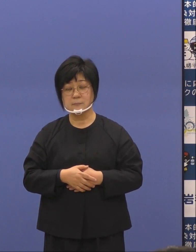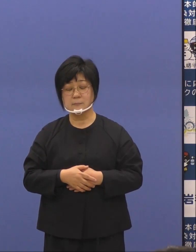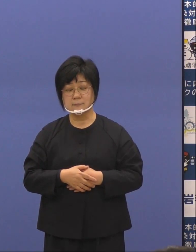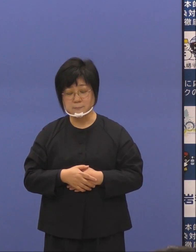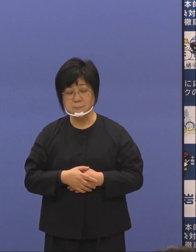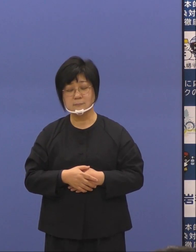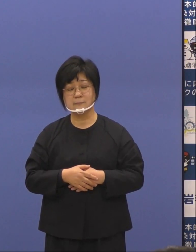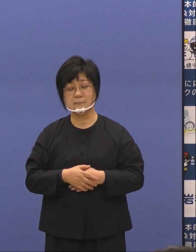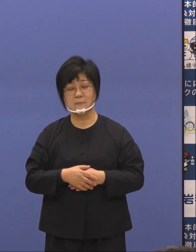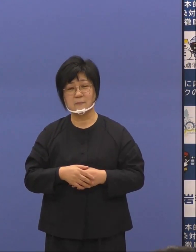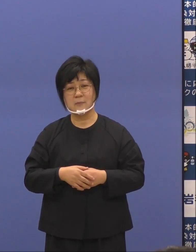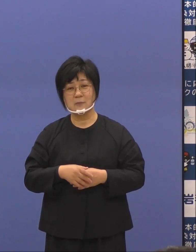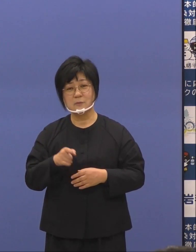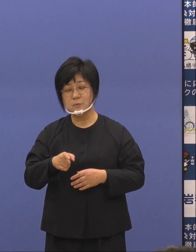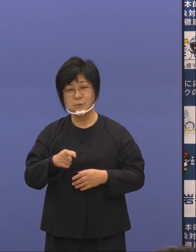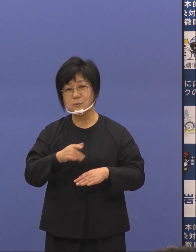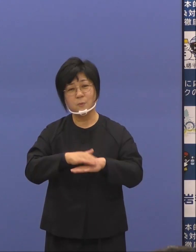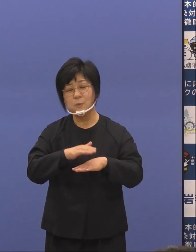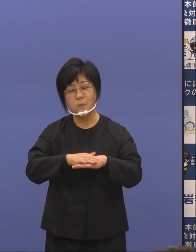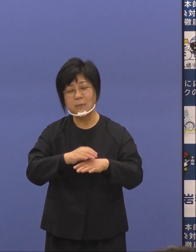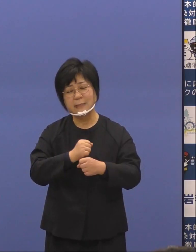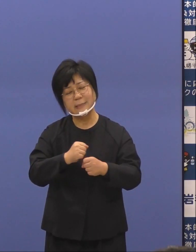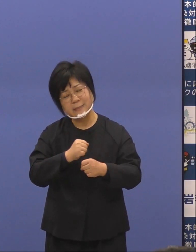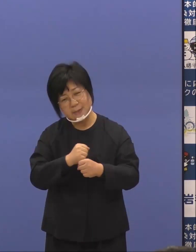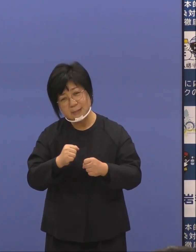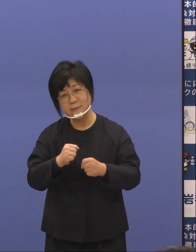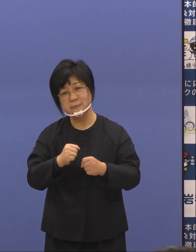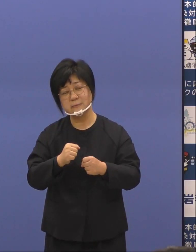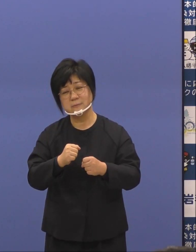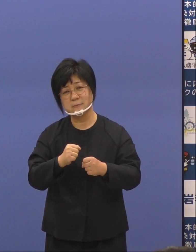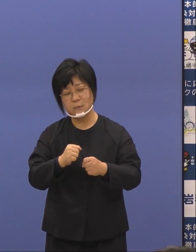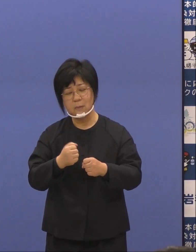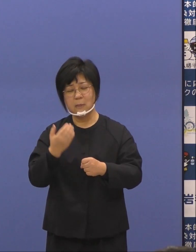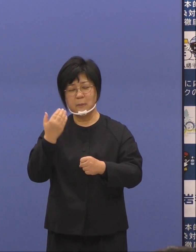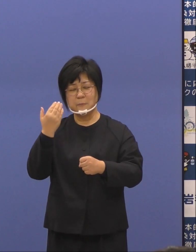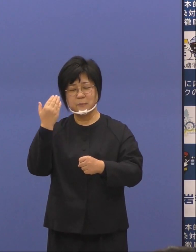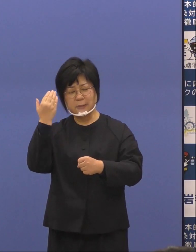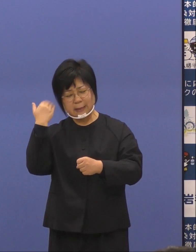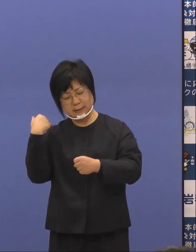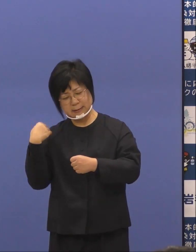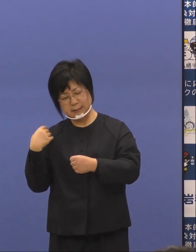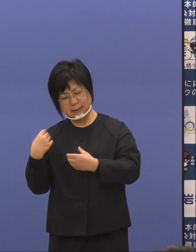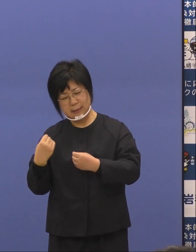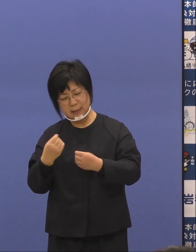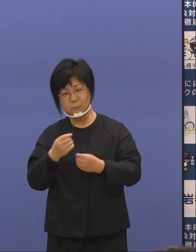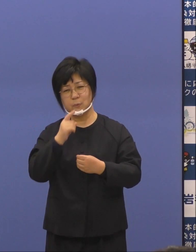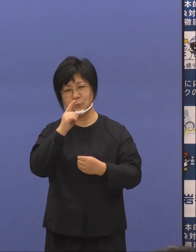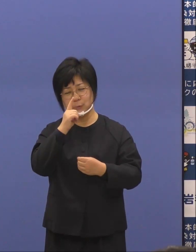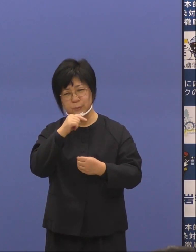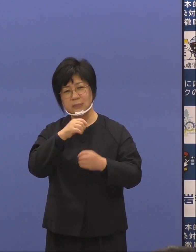できないとこう昔ながらの組織力